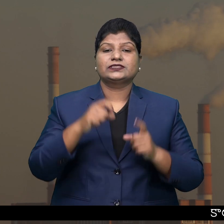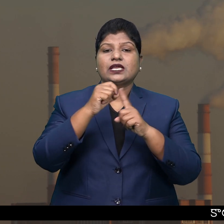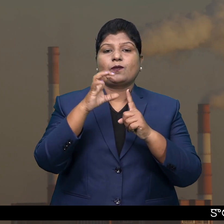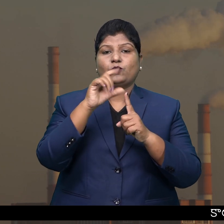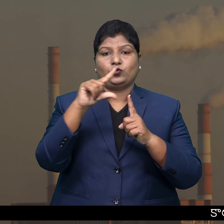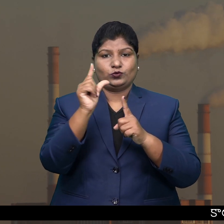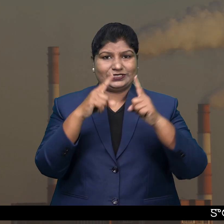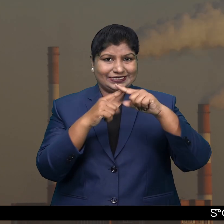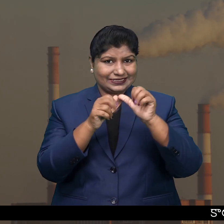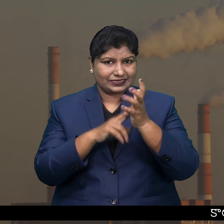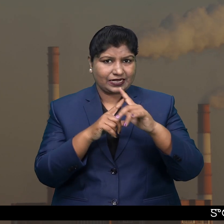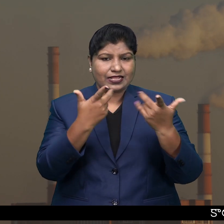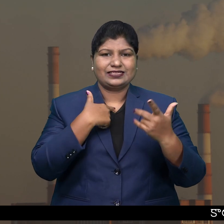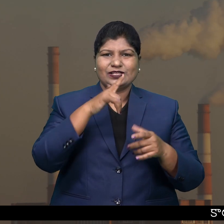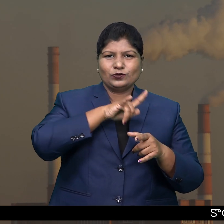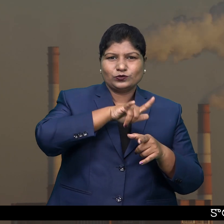కాలుష్య కారకం,